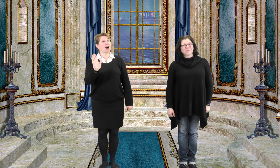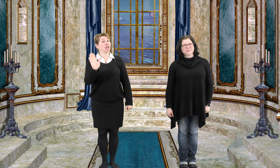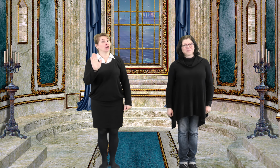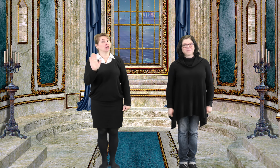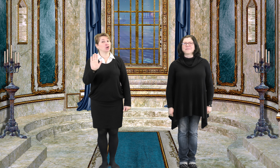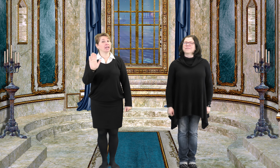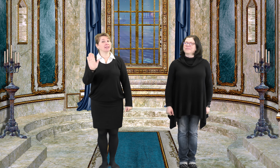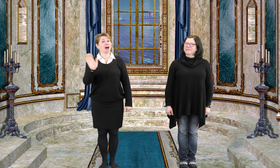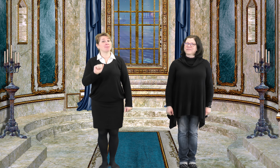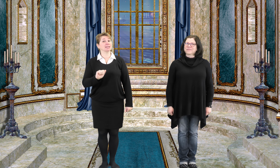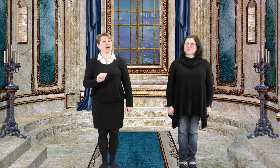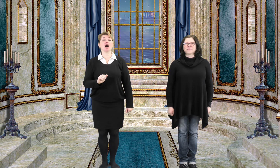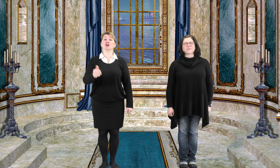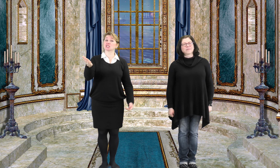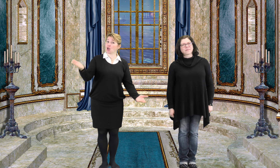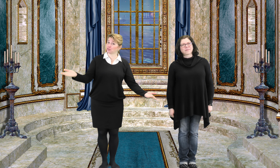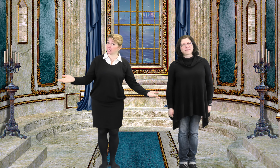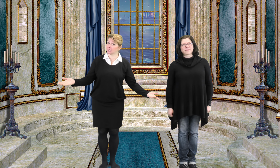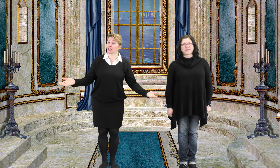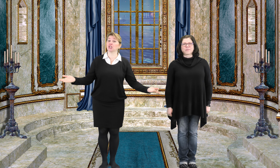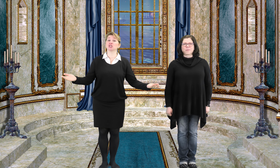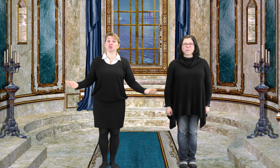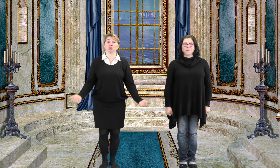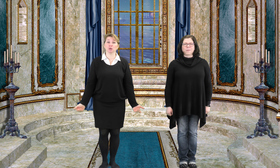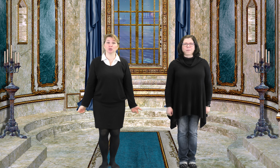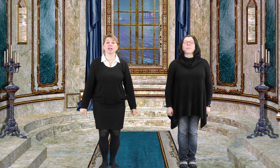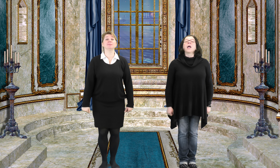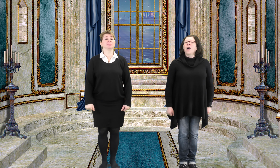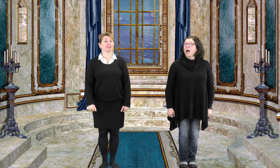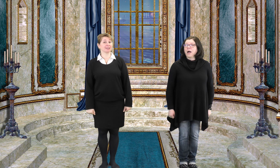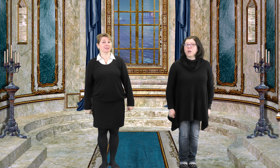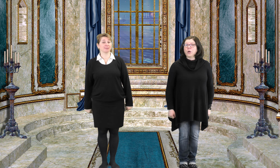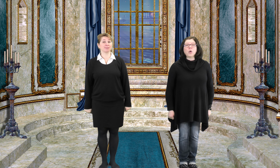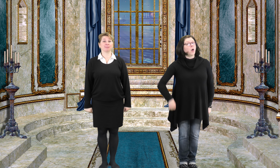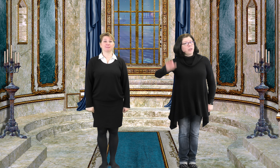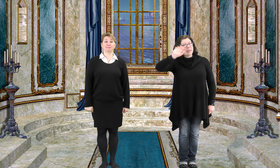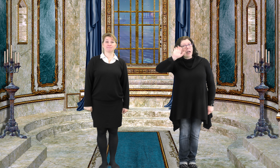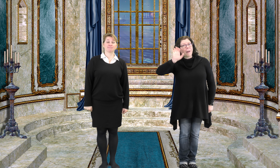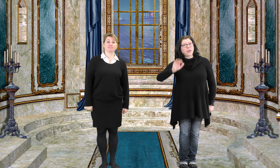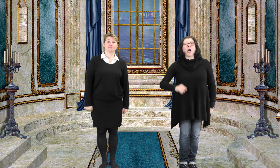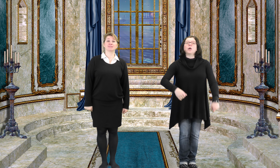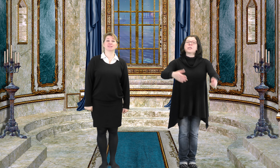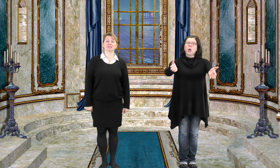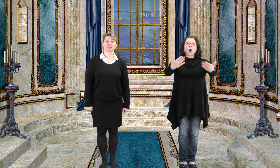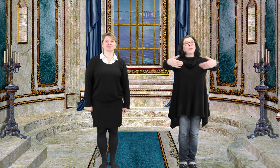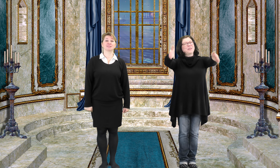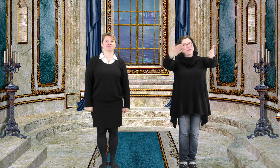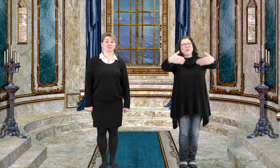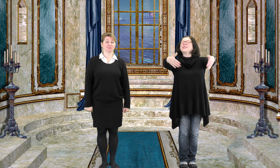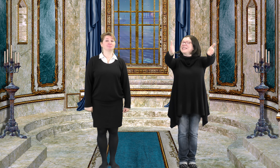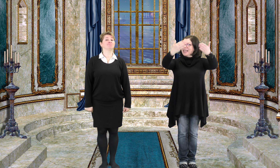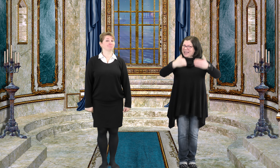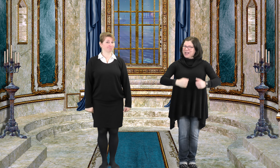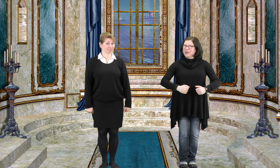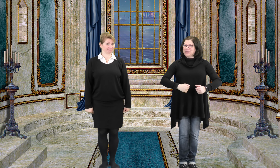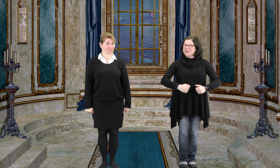Hallo, du im Nachbarnhaus, öffne deine Türe. Hallo, du im Nachbarnhaus, komm zu